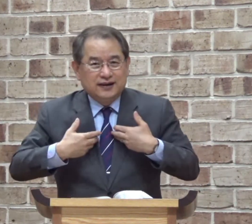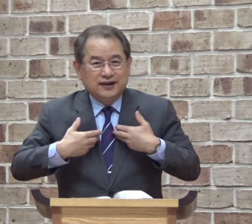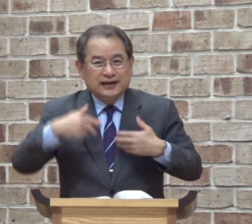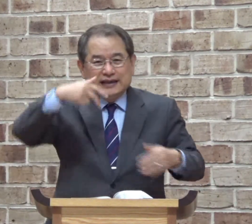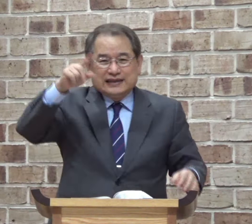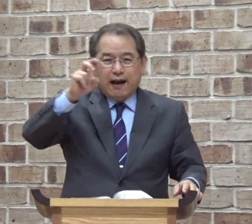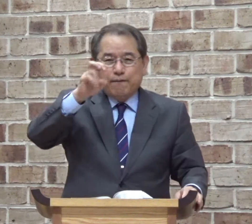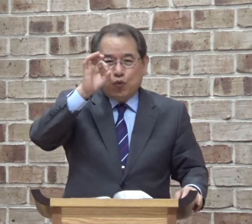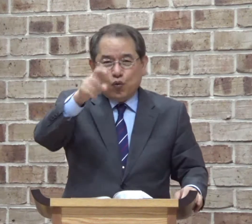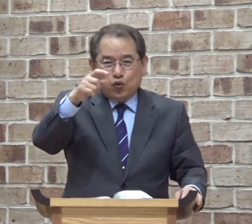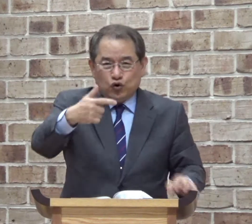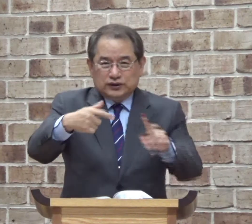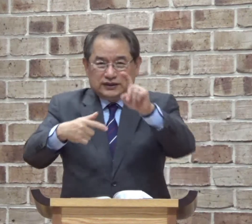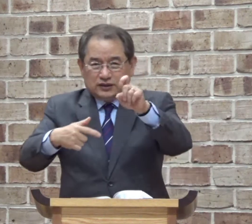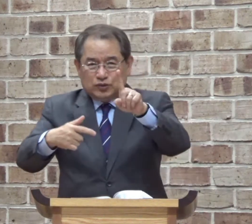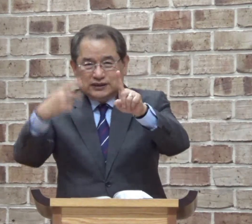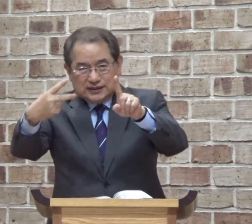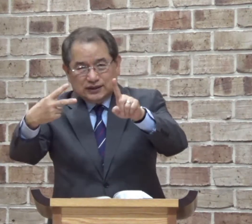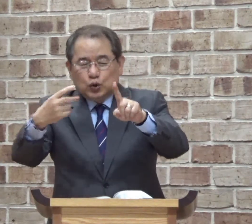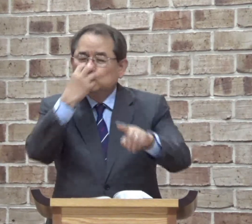잠언 11장 2절 말씀에